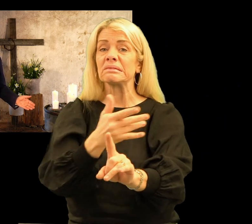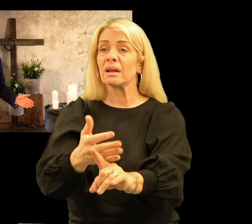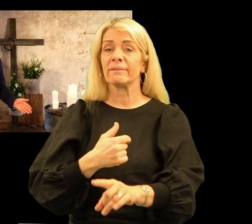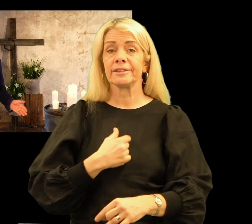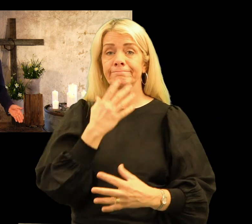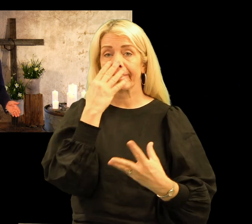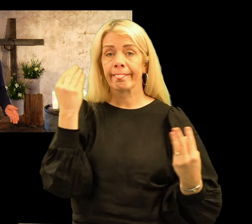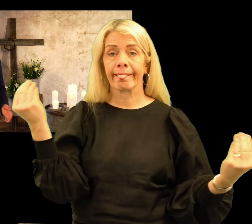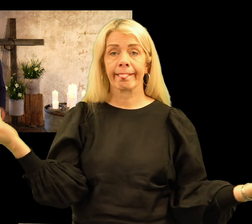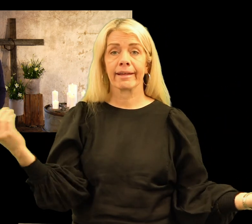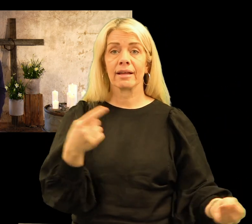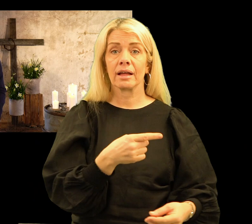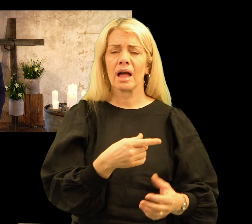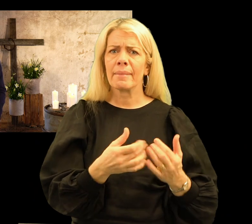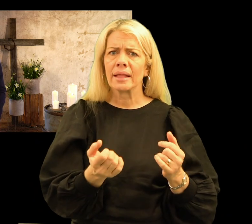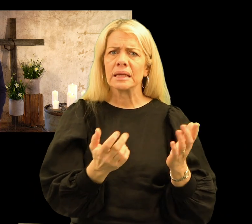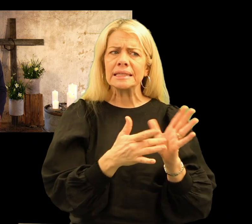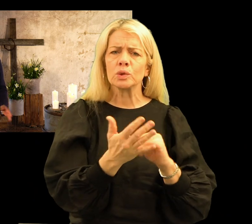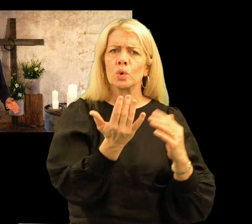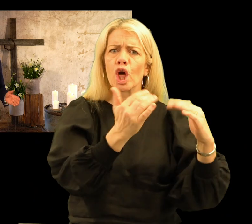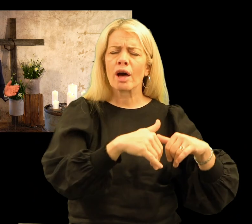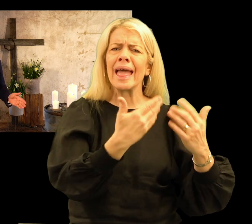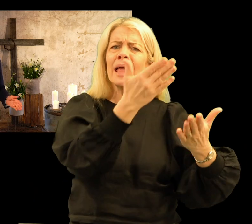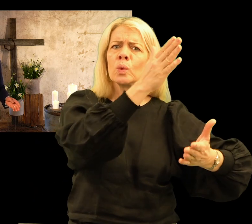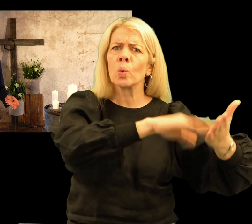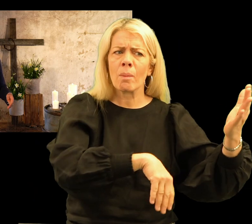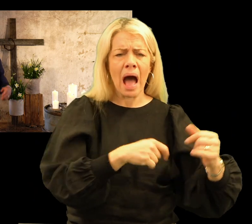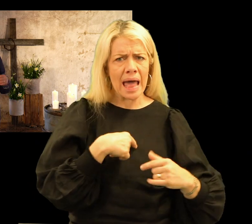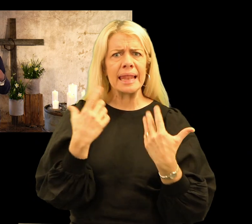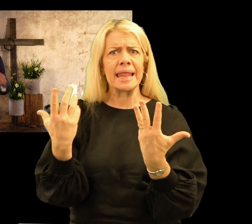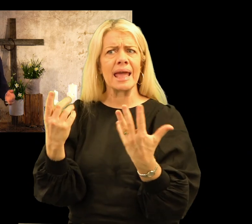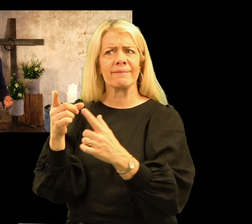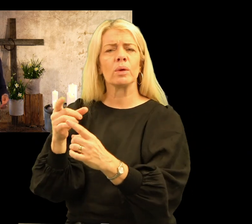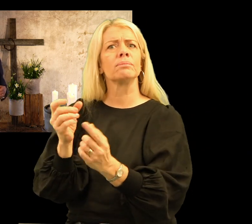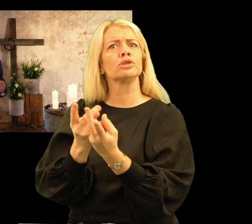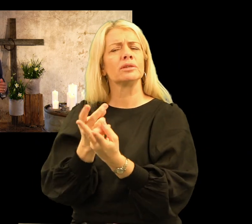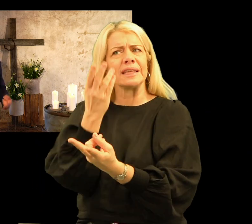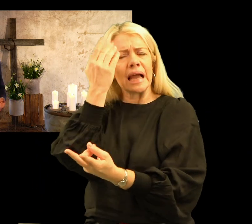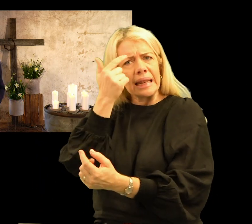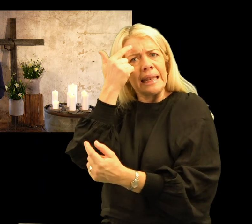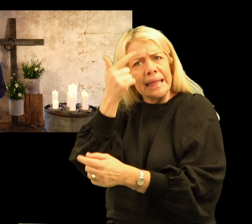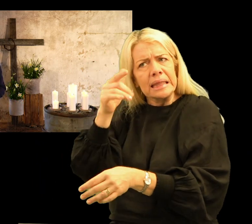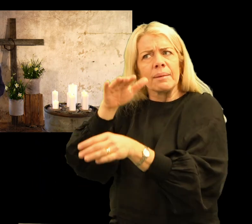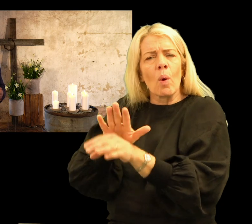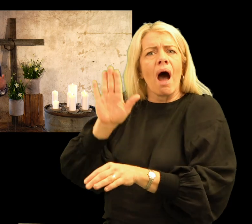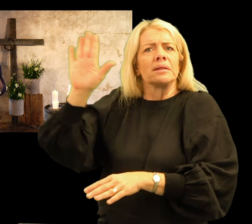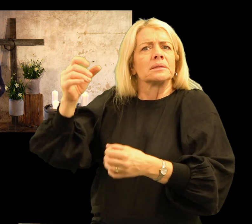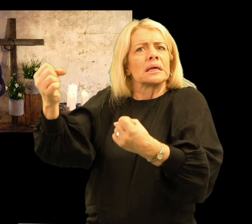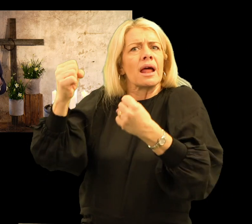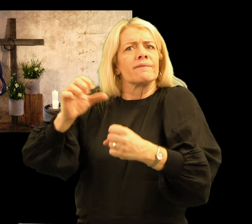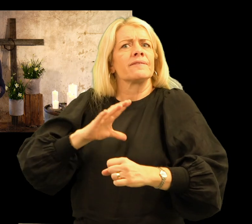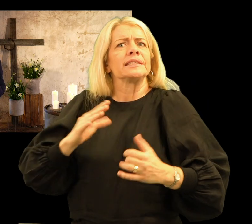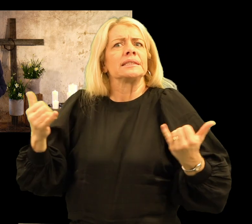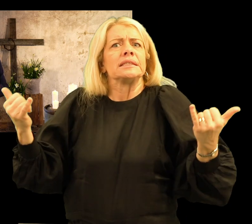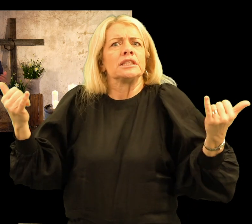är Jesu grav tom. Och därför kan vi tro på honom, och därför kan vi lita på att hans kraft kan vända